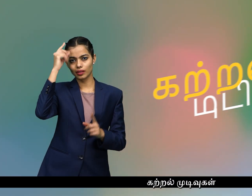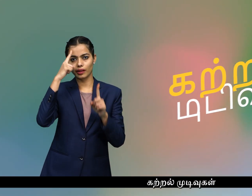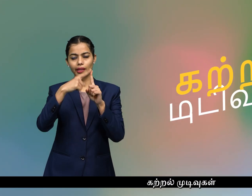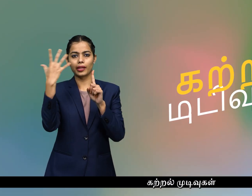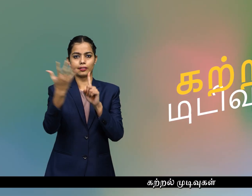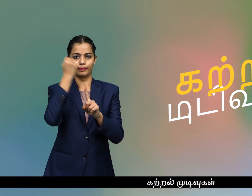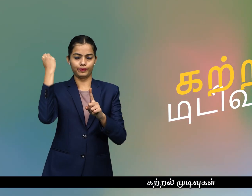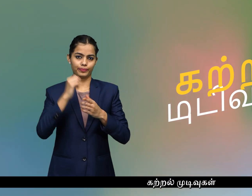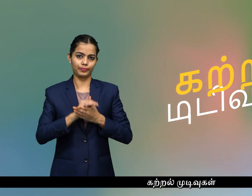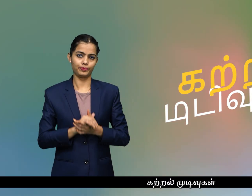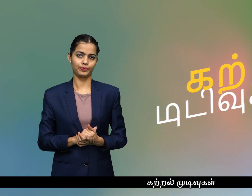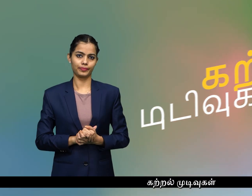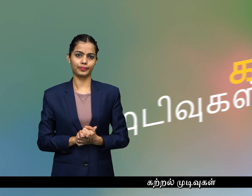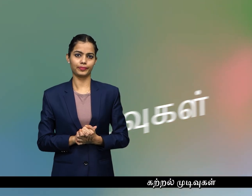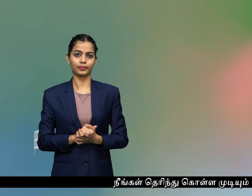கற்றுக்கொள்வீர்கள்,